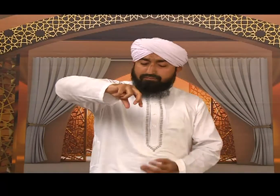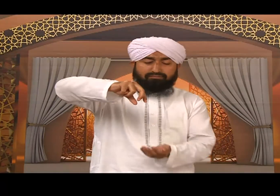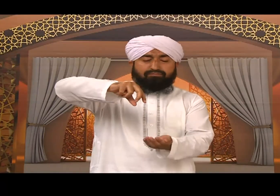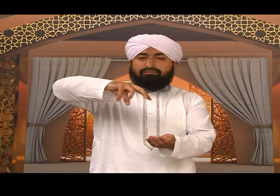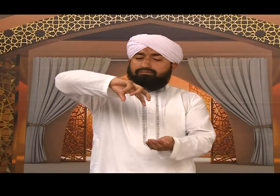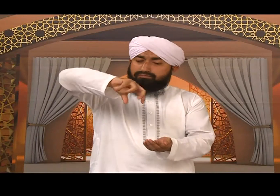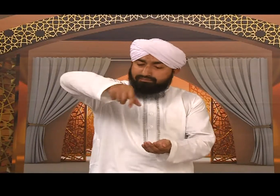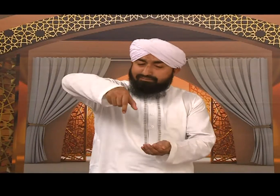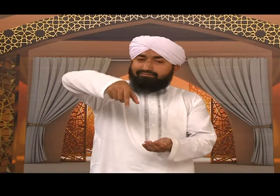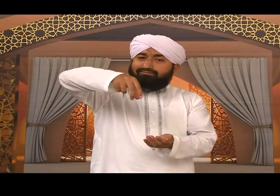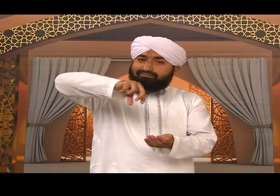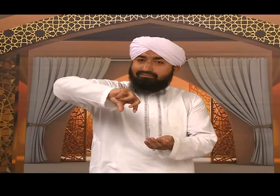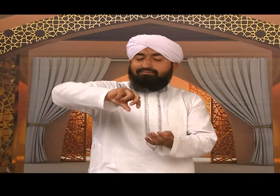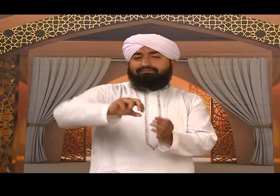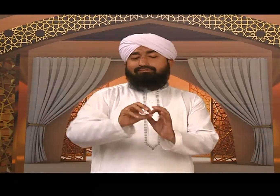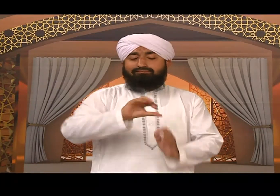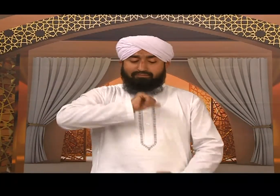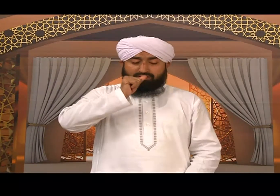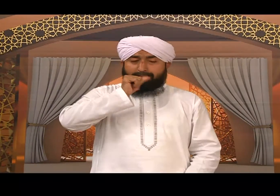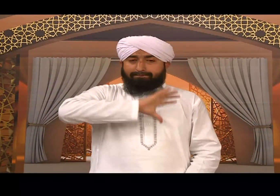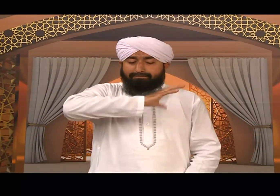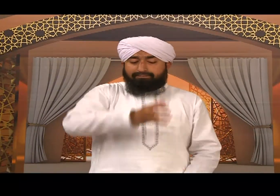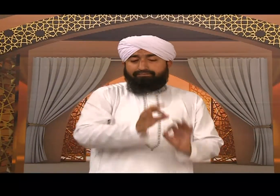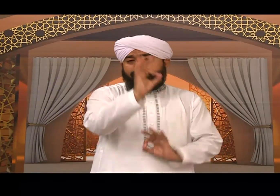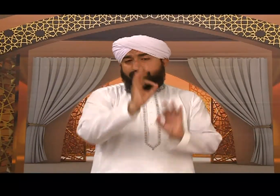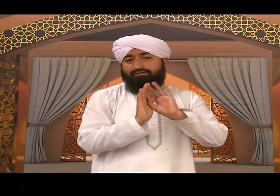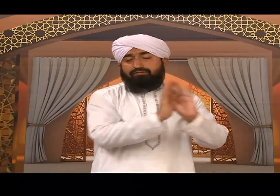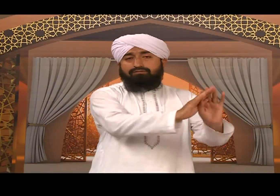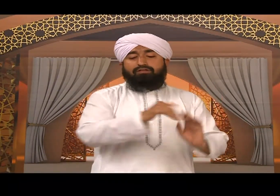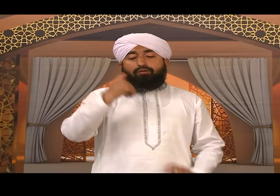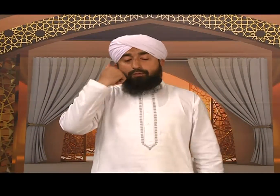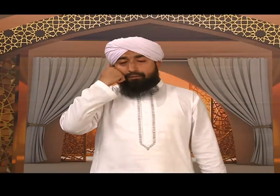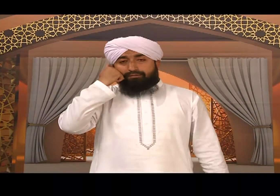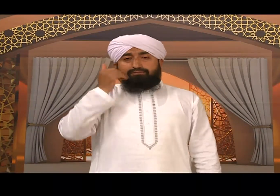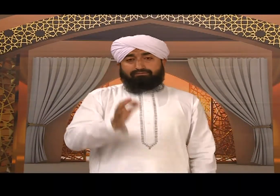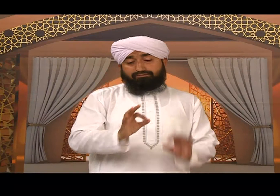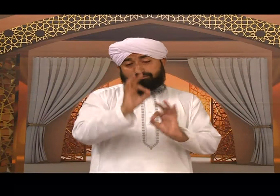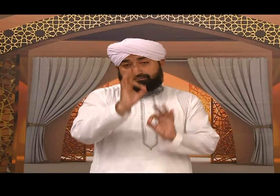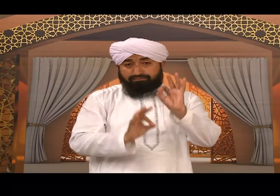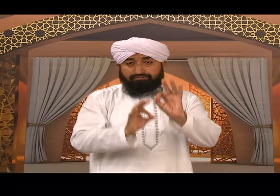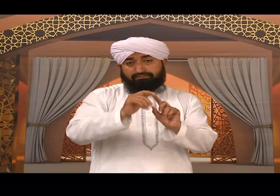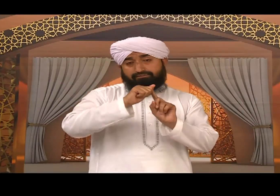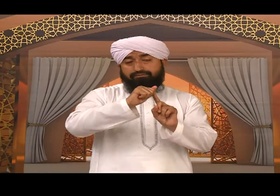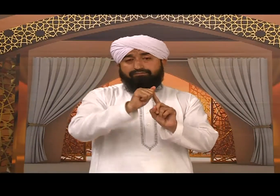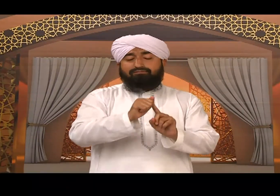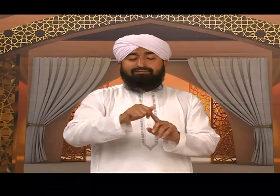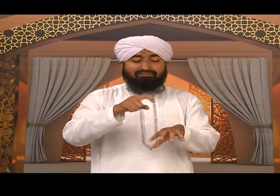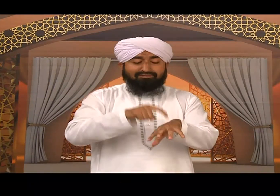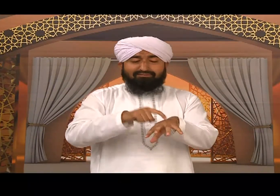اور ضرورتاً کھولنا پھر بند کرنا بھی پانی ضائع کرنے سے بچائے گا۔ خصوصاً سردی میں اس کی زیادہ حاجت ہے کہ